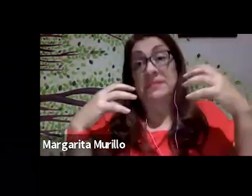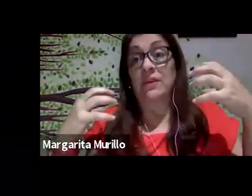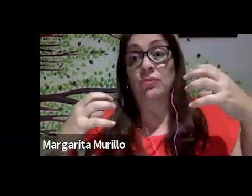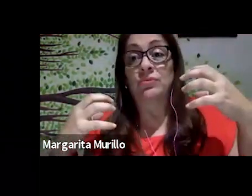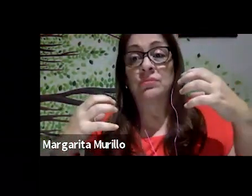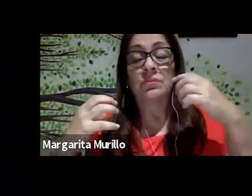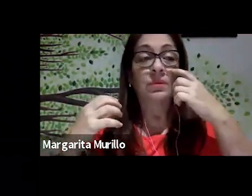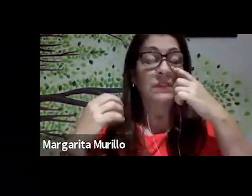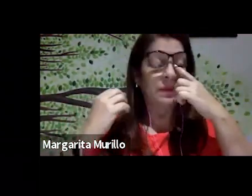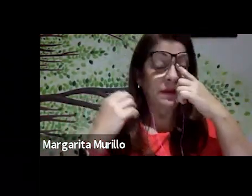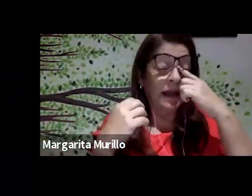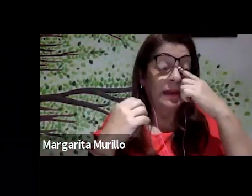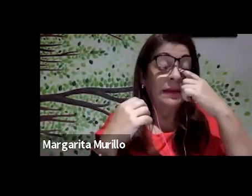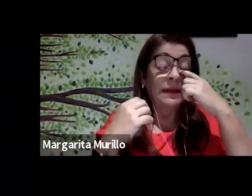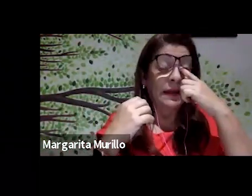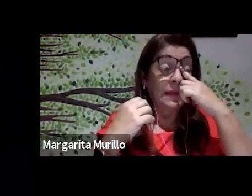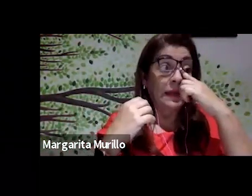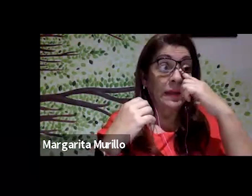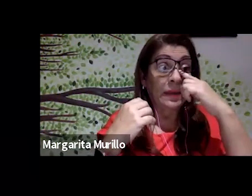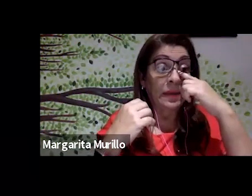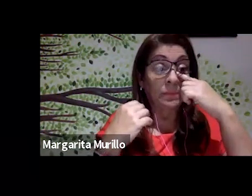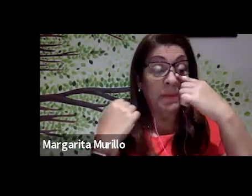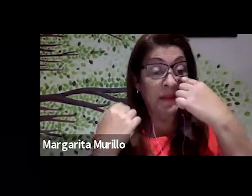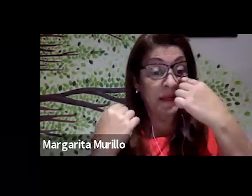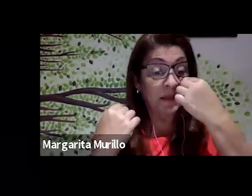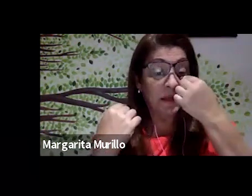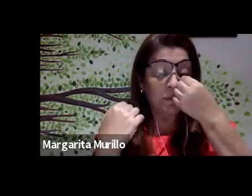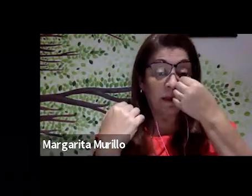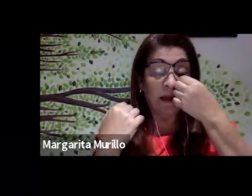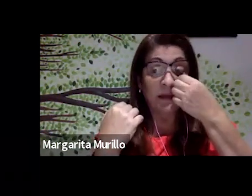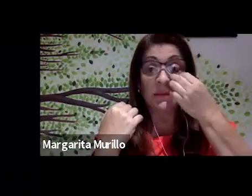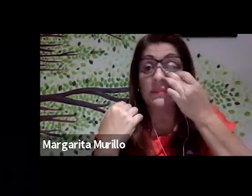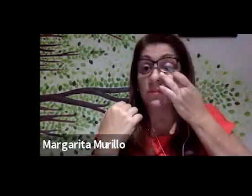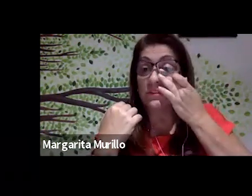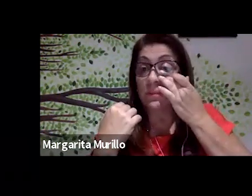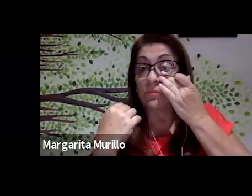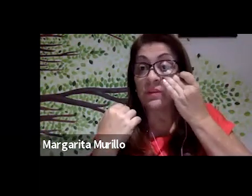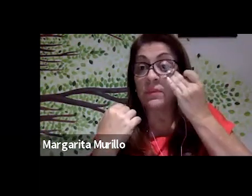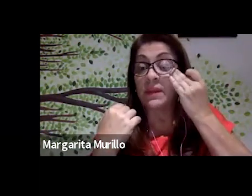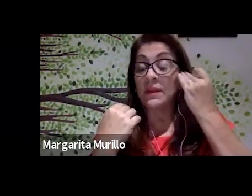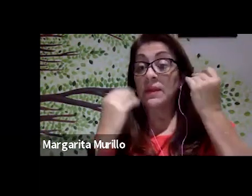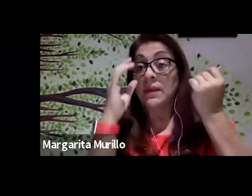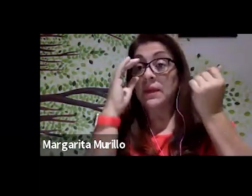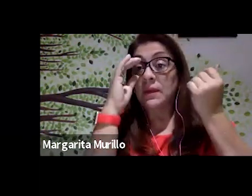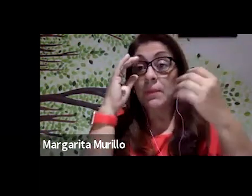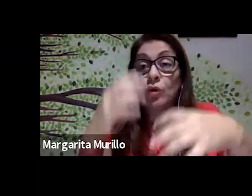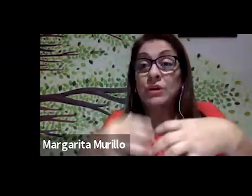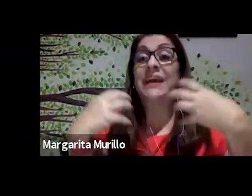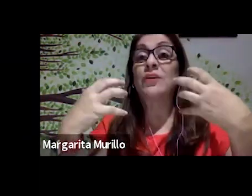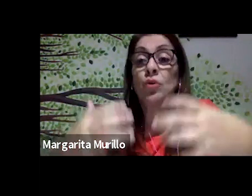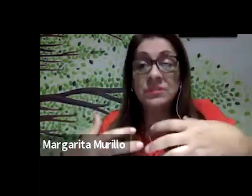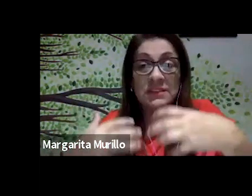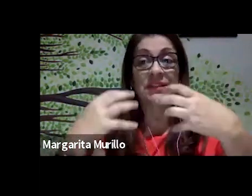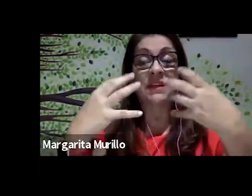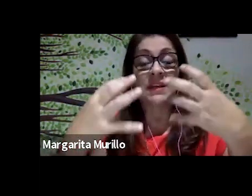devastador de verdad que hay que medir y parar y hasta donde sea posible mejor